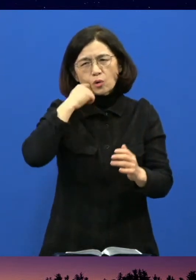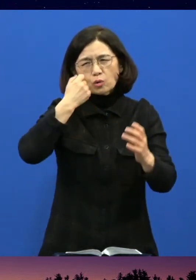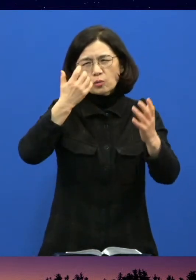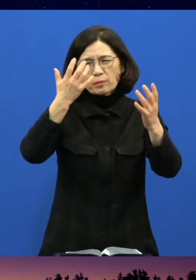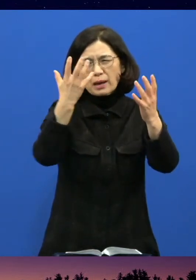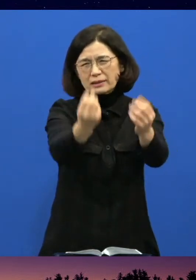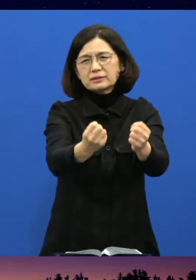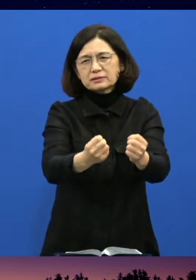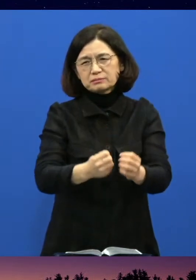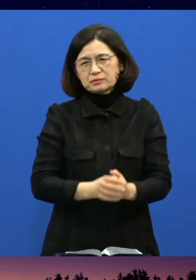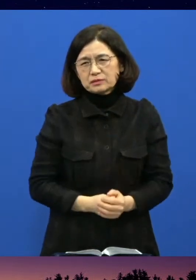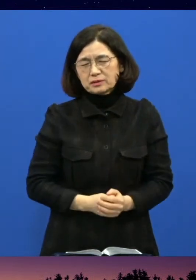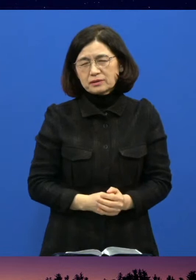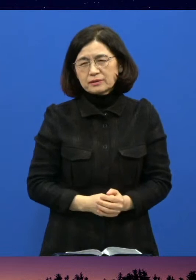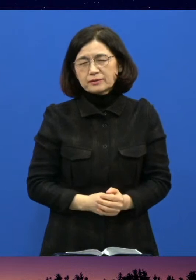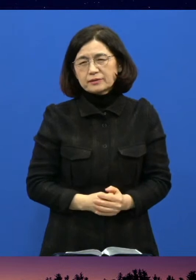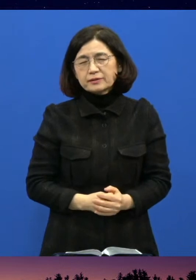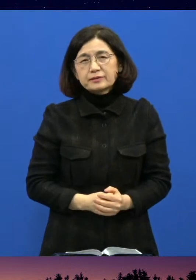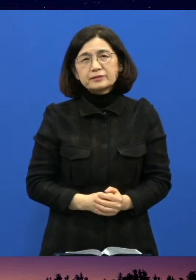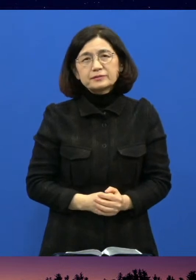닥쳤네요.